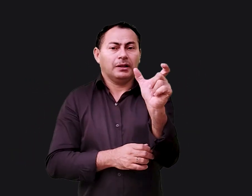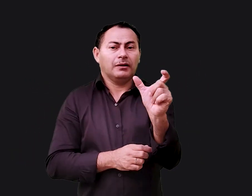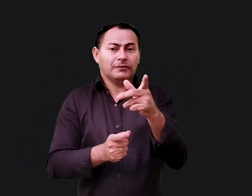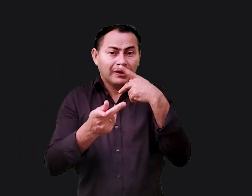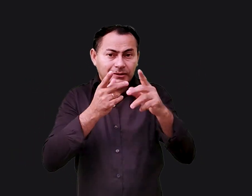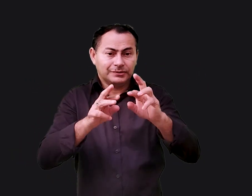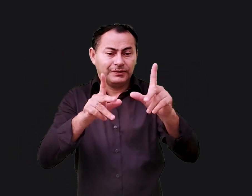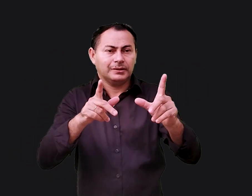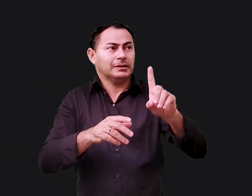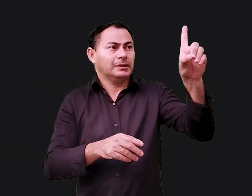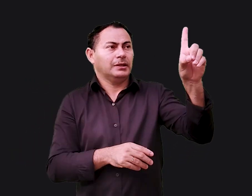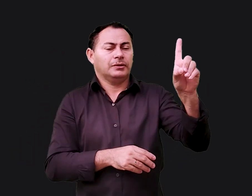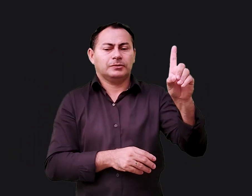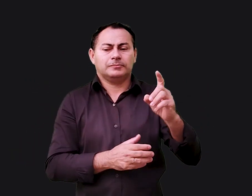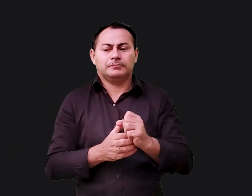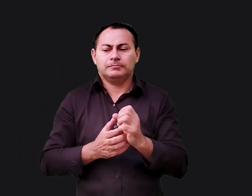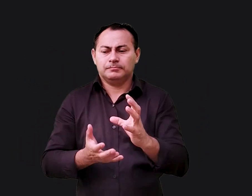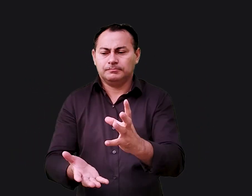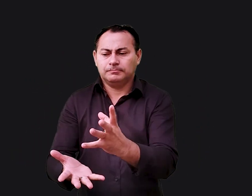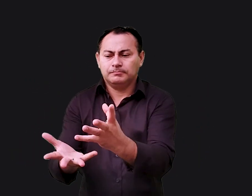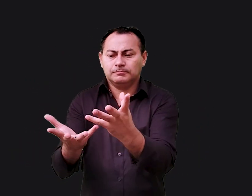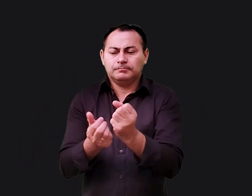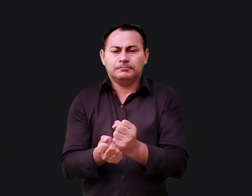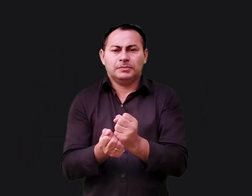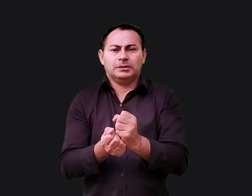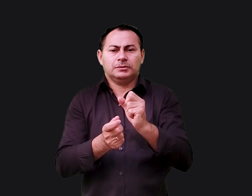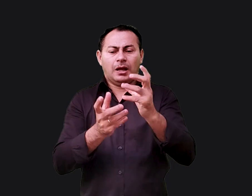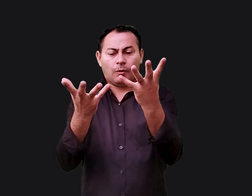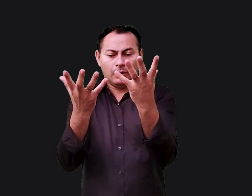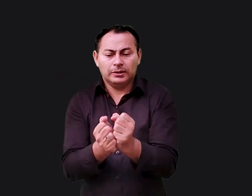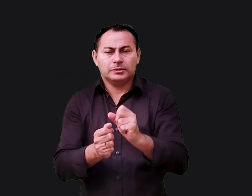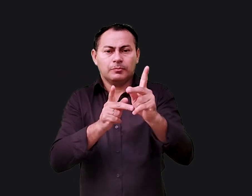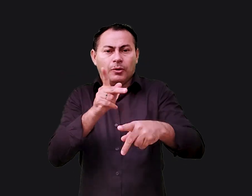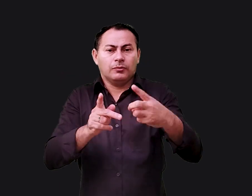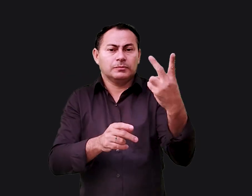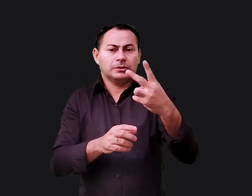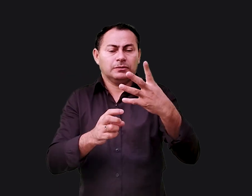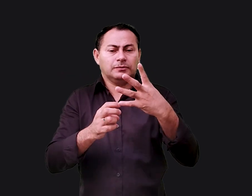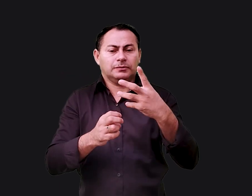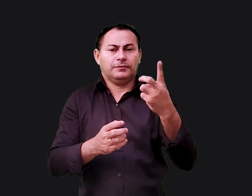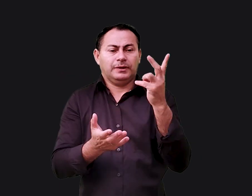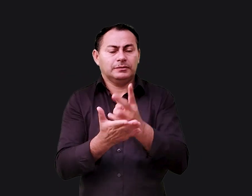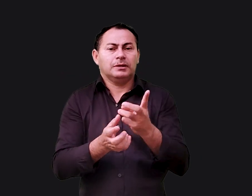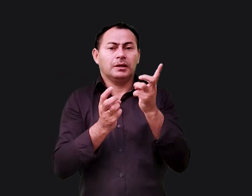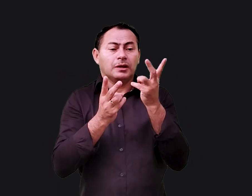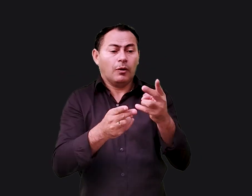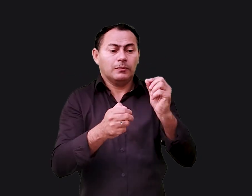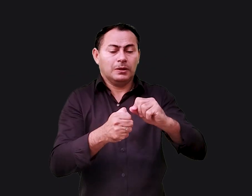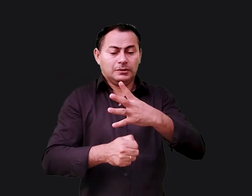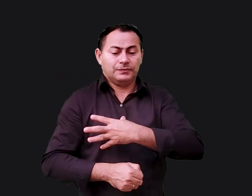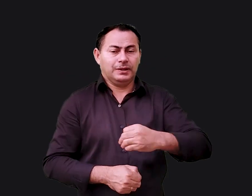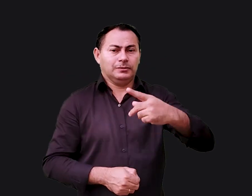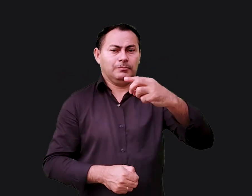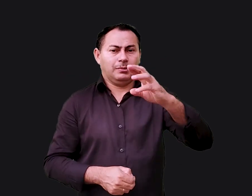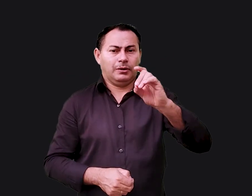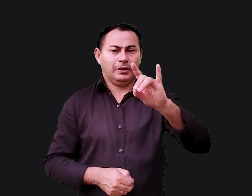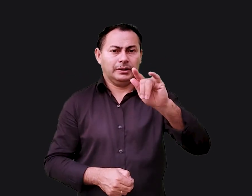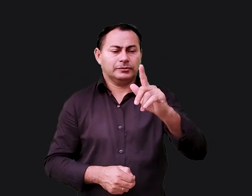em outras palavras Deus redimiu esse povo pela segunda vez como fez com o filho pródigo Eles foram